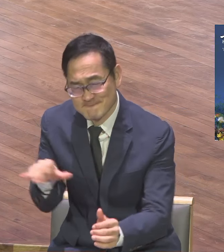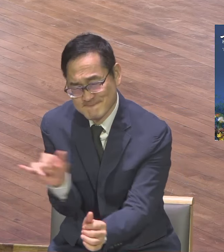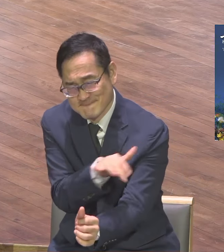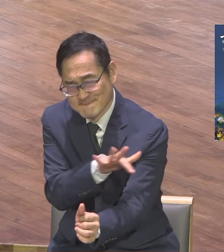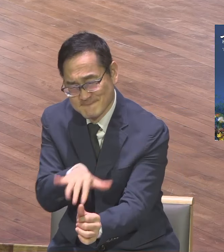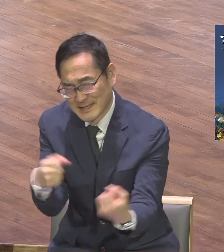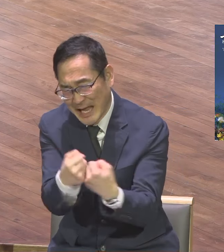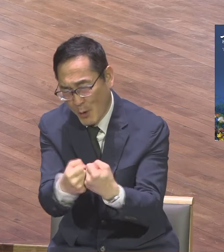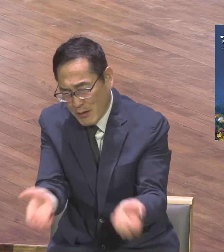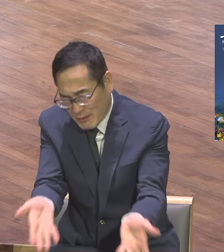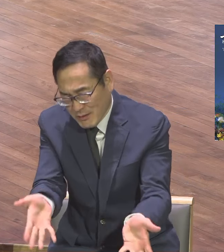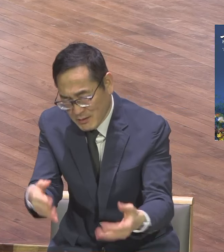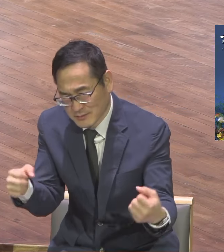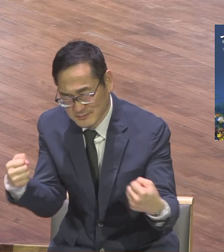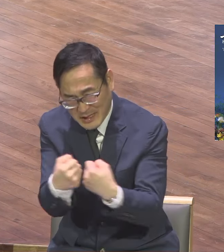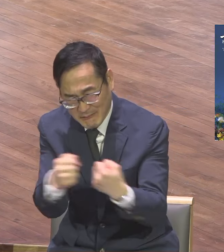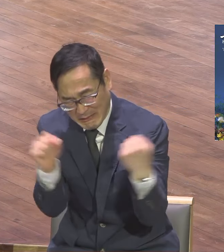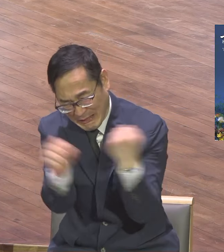교회가 안 되기를 바라는